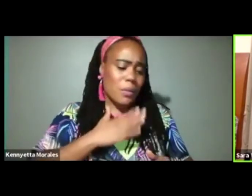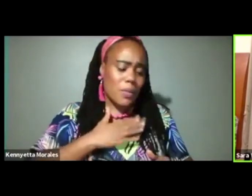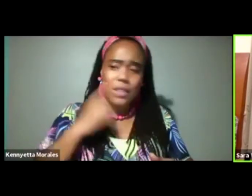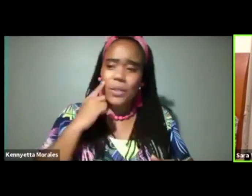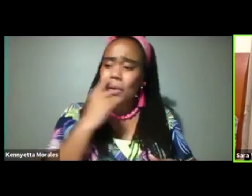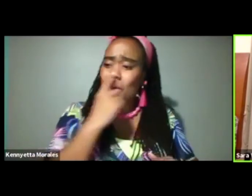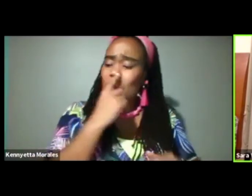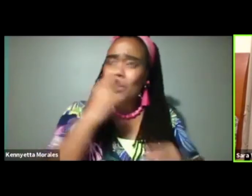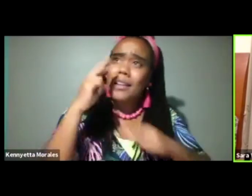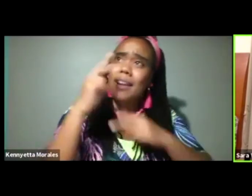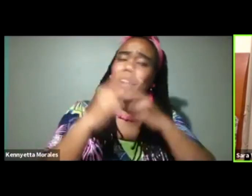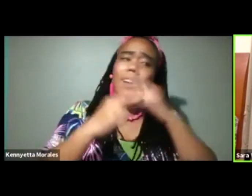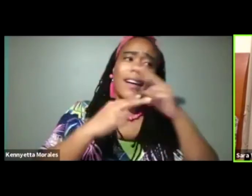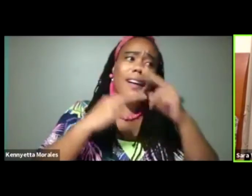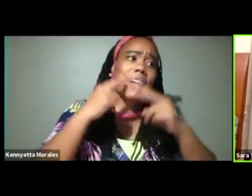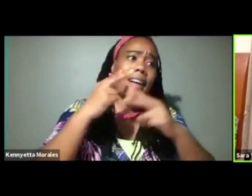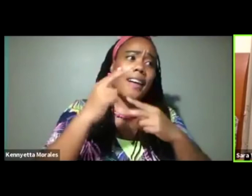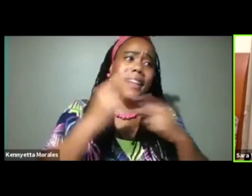ojos.